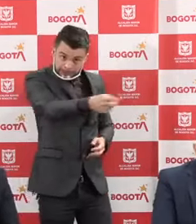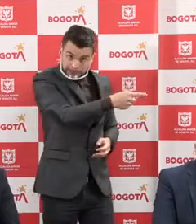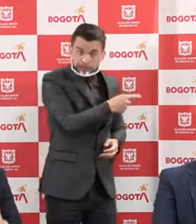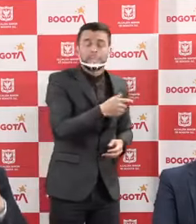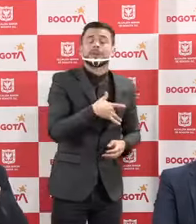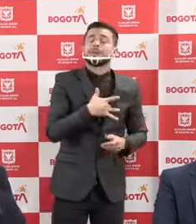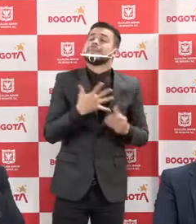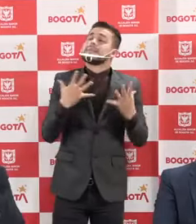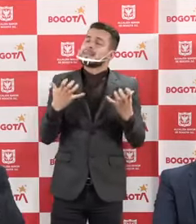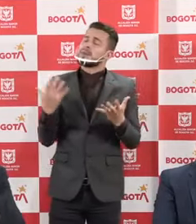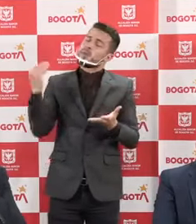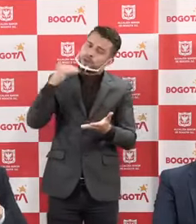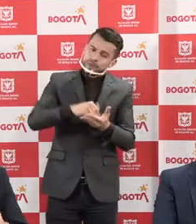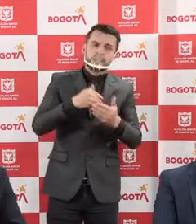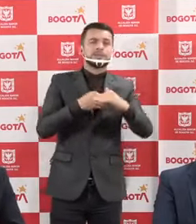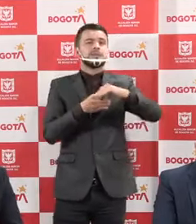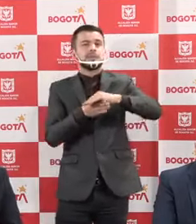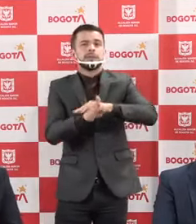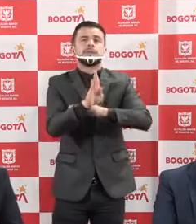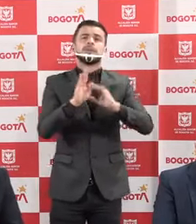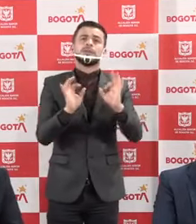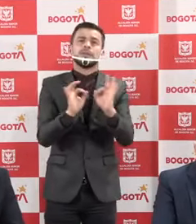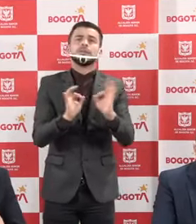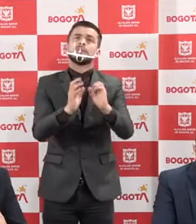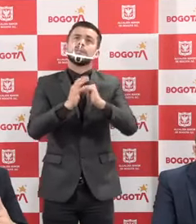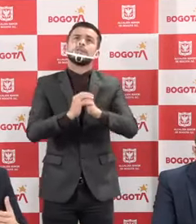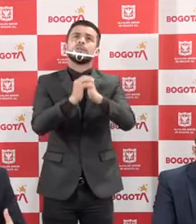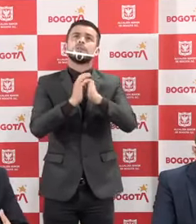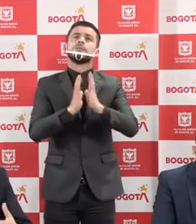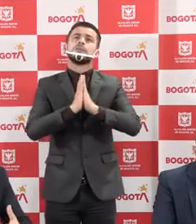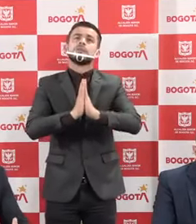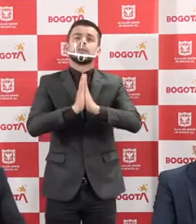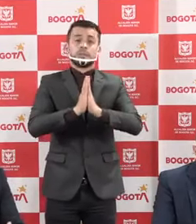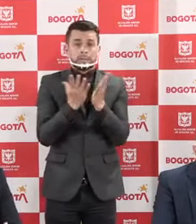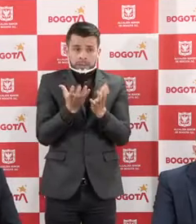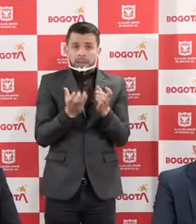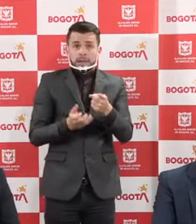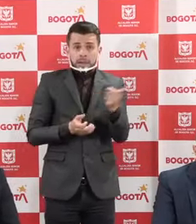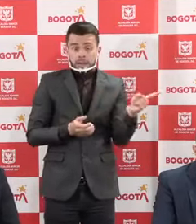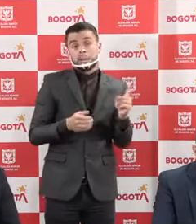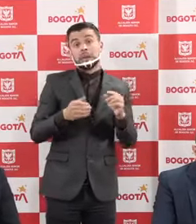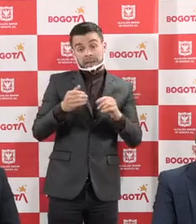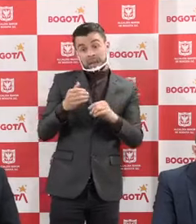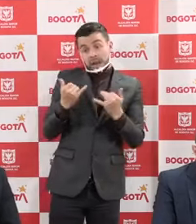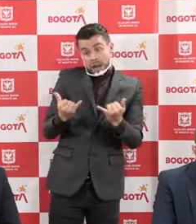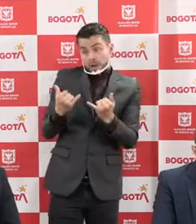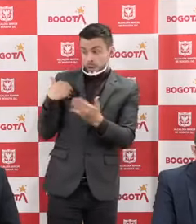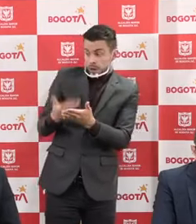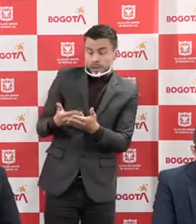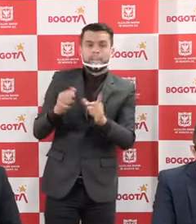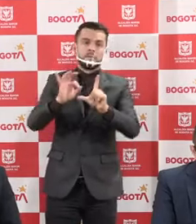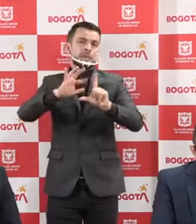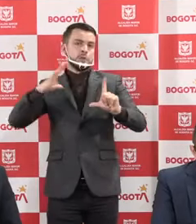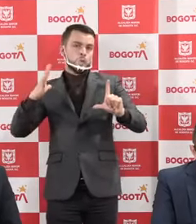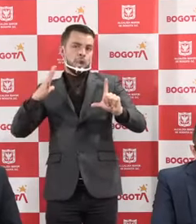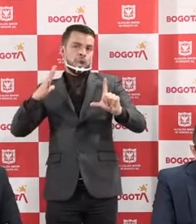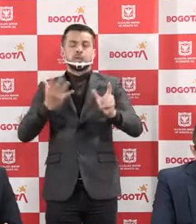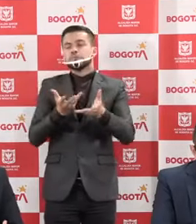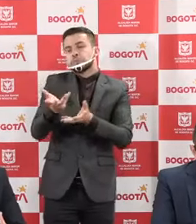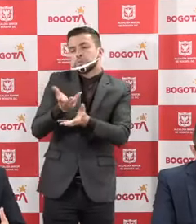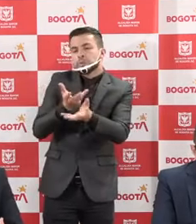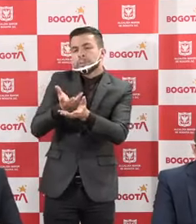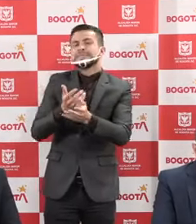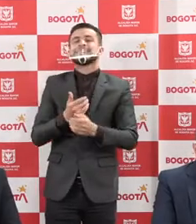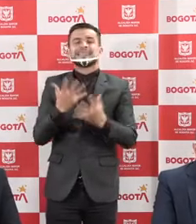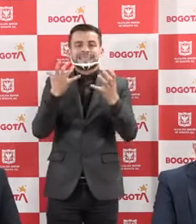anhelan volver a sus templos anhelan retomar sus cultos no sólo de manera virtual como estaba ocurriendo hasta el momento sino que también